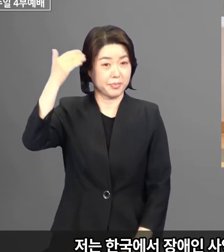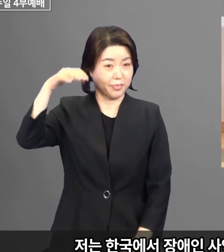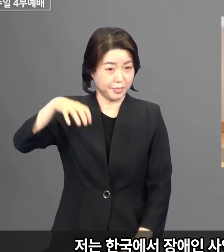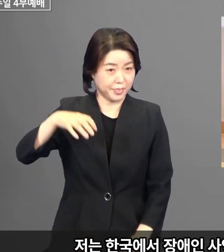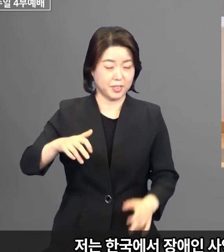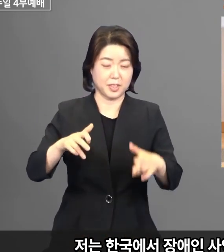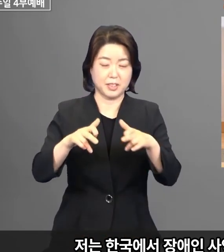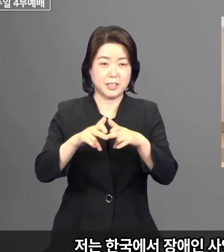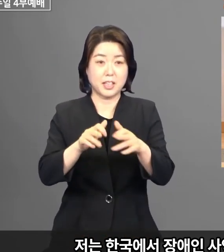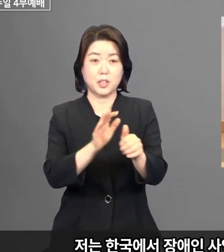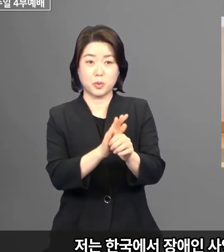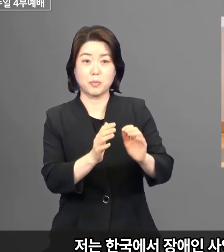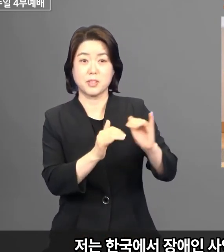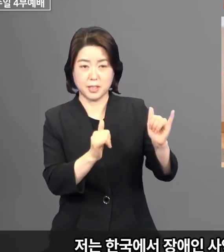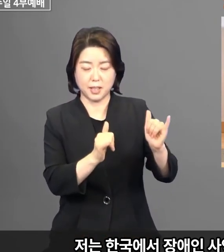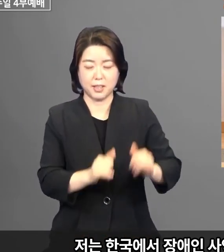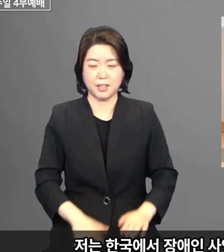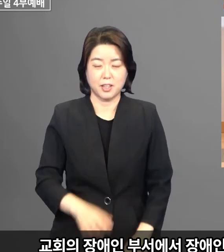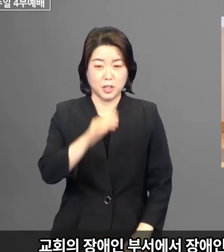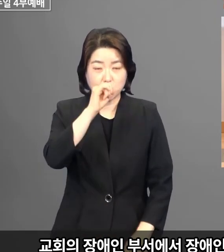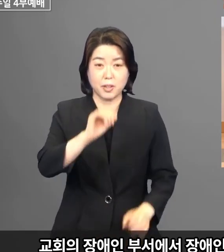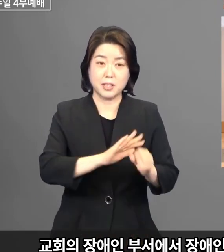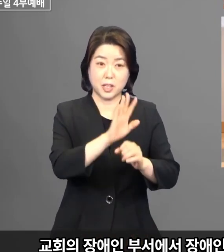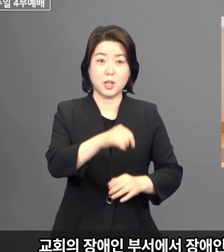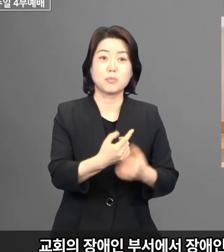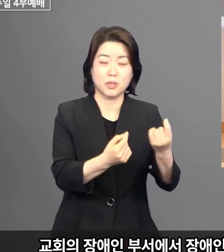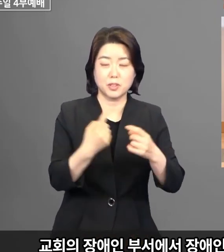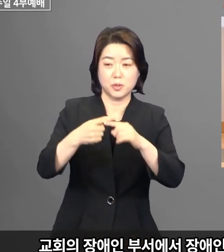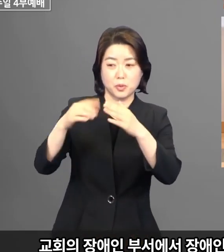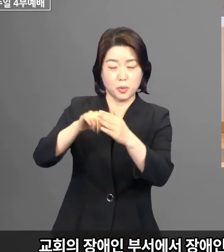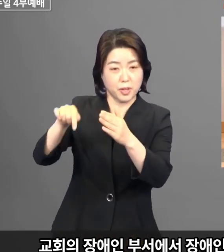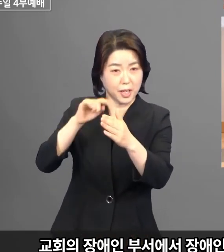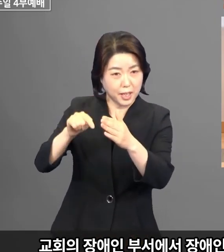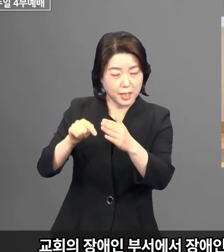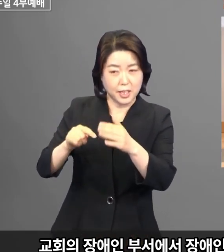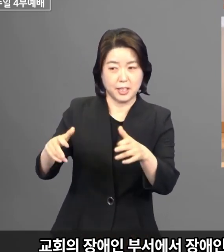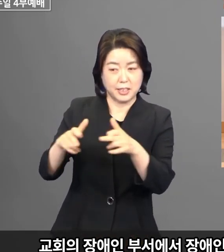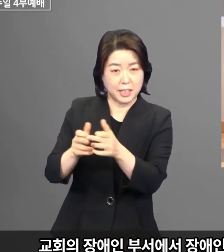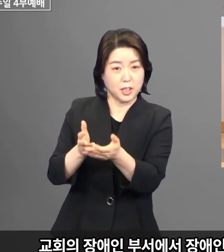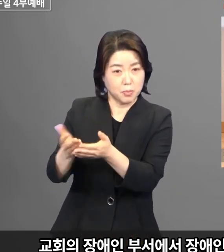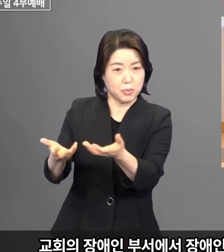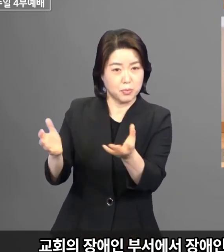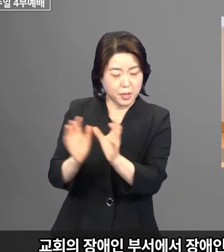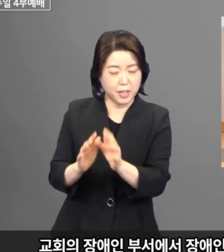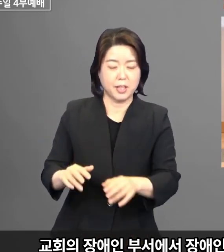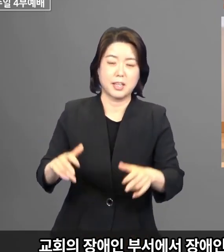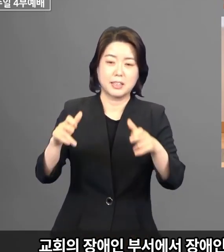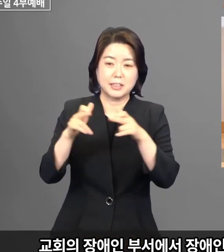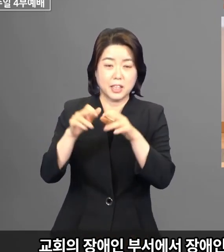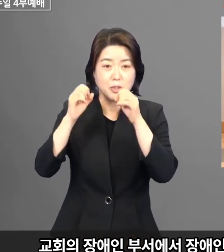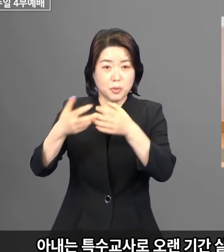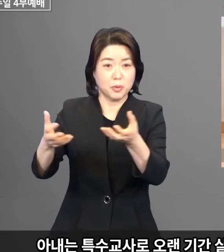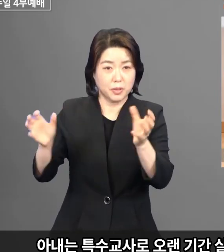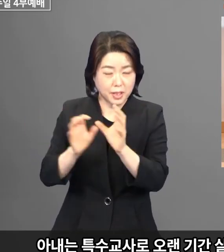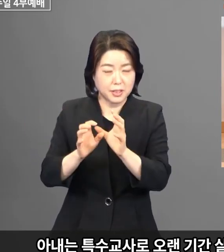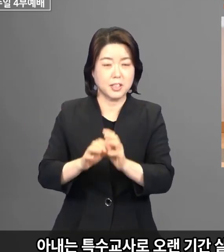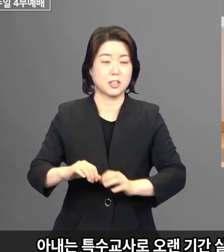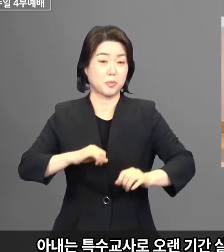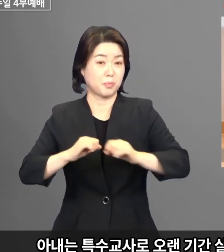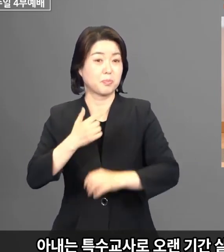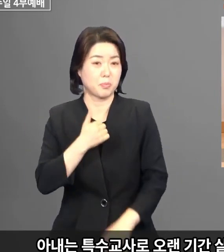장애인 사역자로 선한사랑부와 같은 교회의 장애인 부서에서 장애인 선교단체에서 사역을 했습니다.